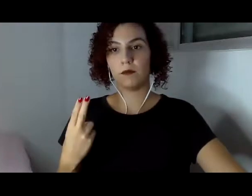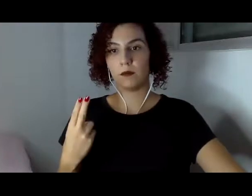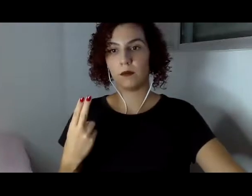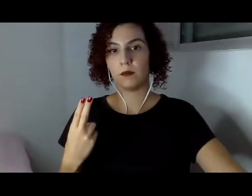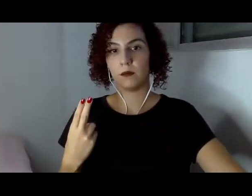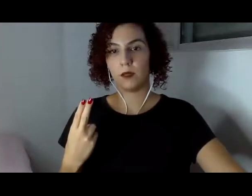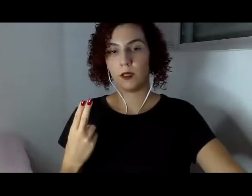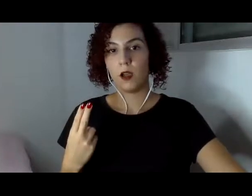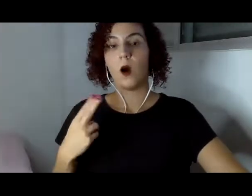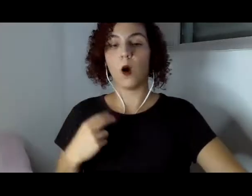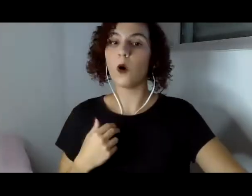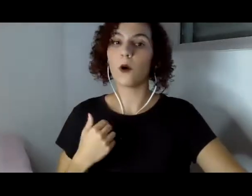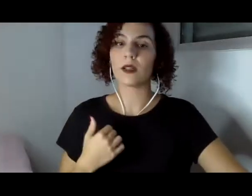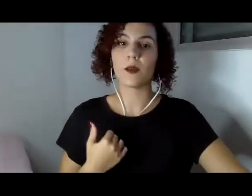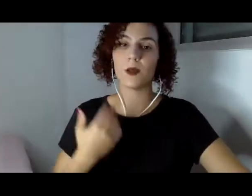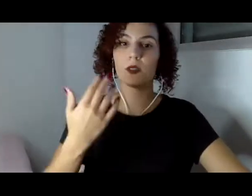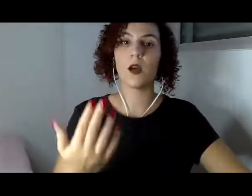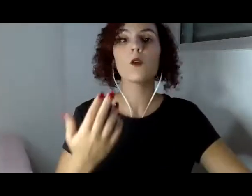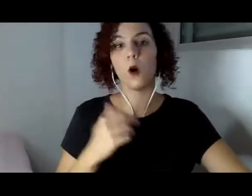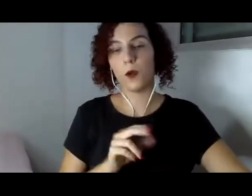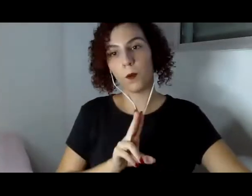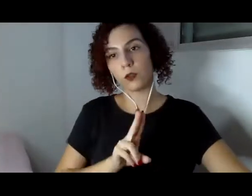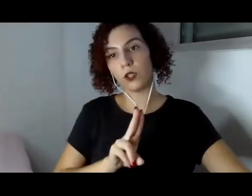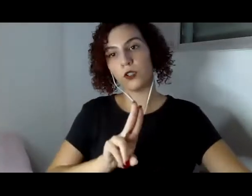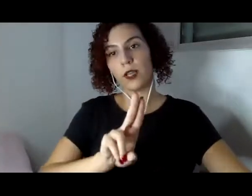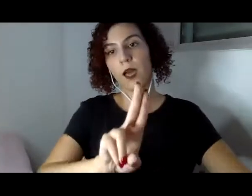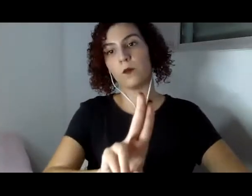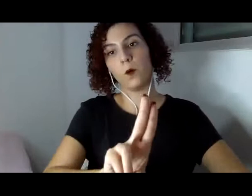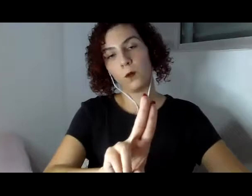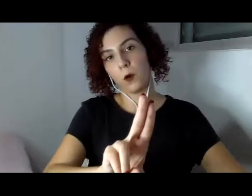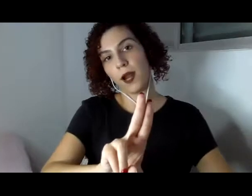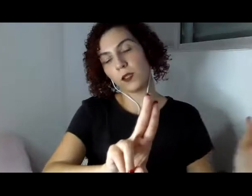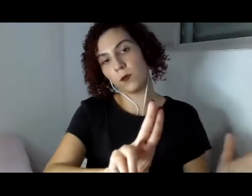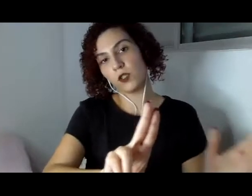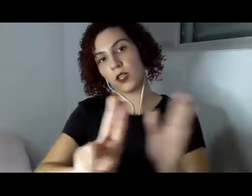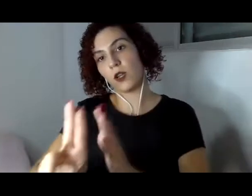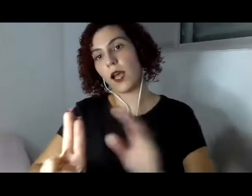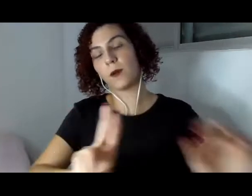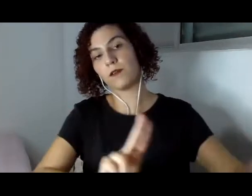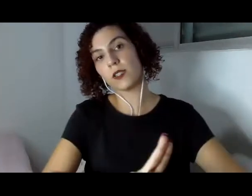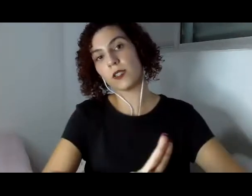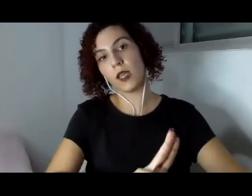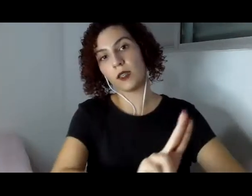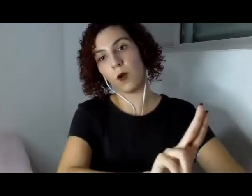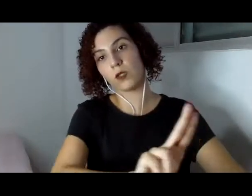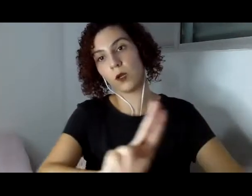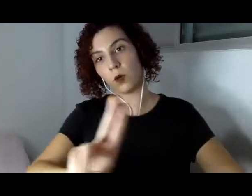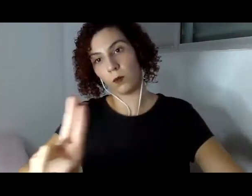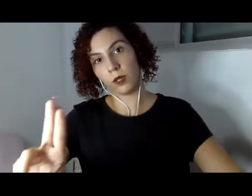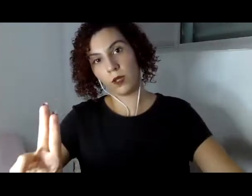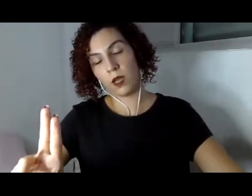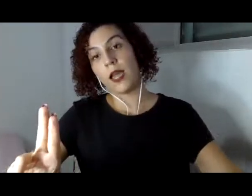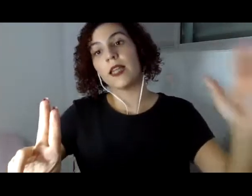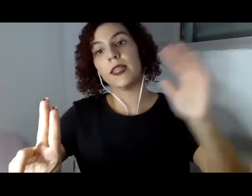para mim. Ou eu quero saber o seu nome, eu posso esticar um pouco o meu braço e me direcionar para você. Então, é o seu